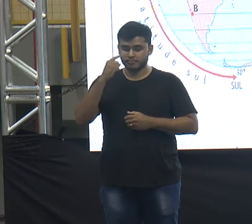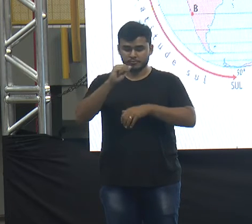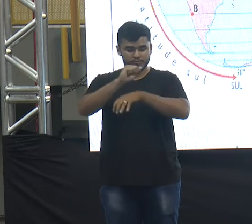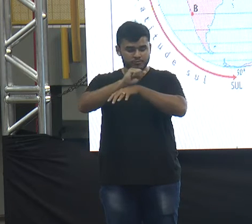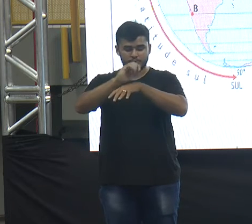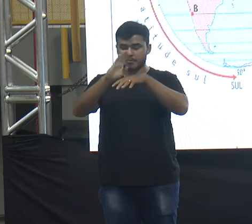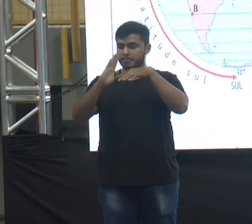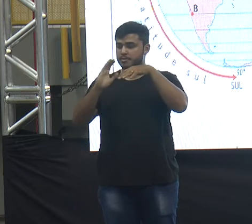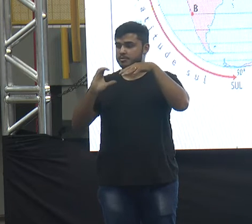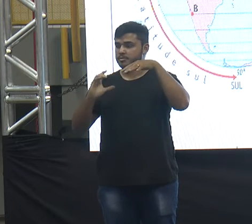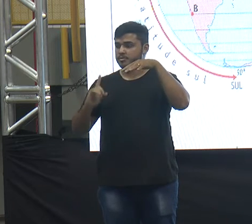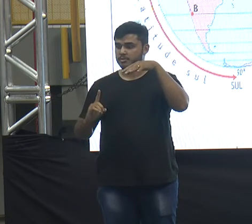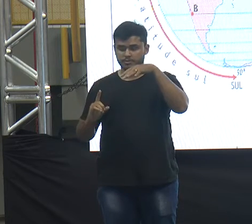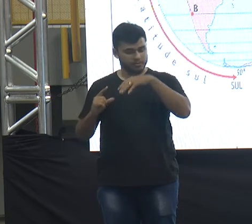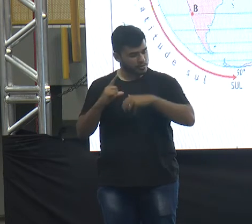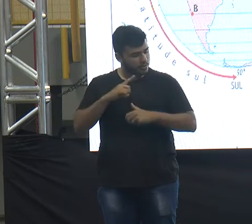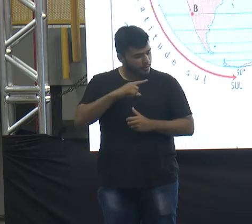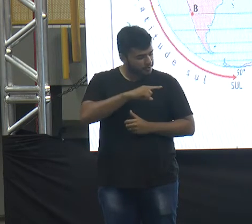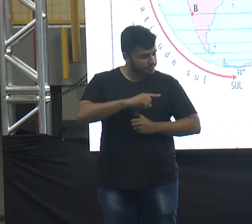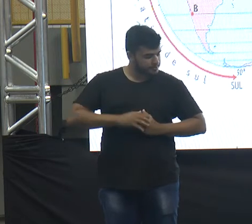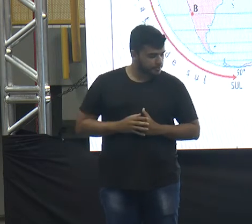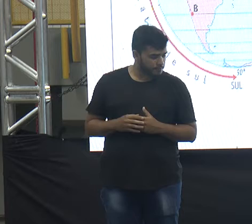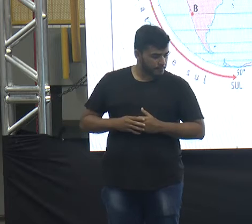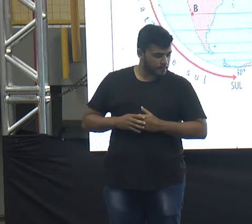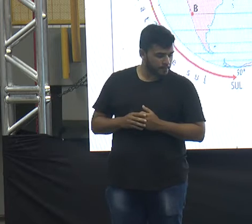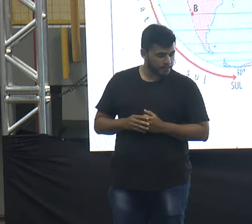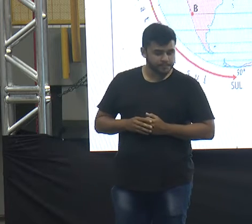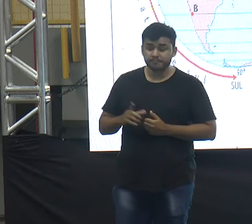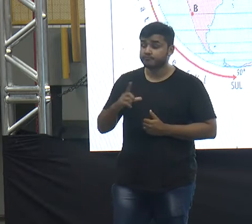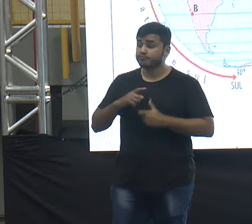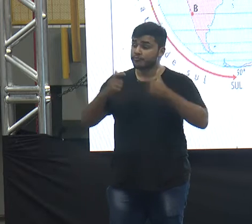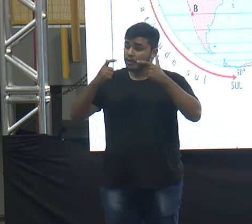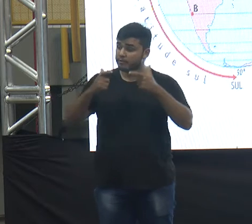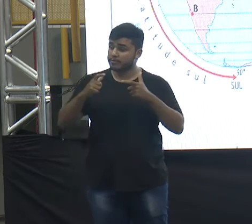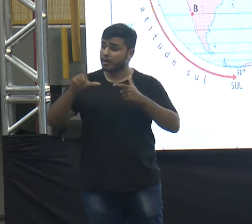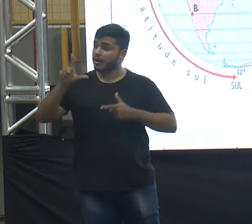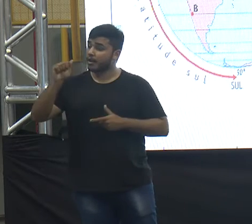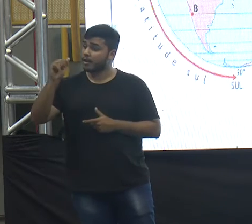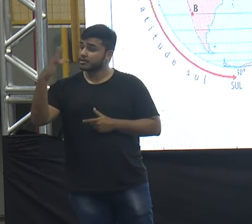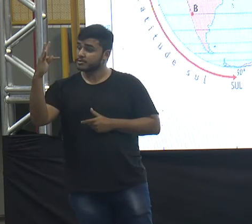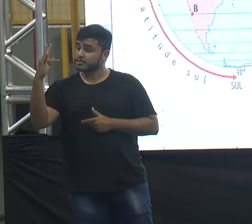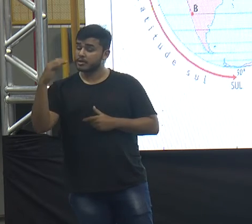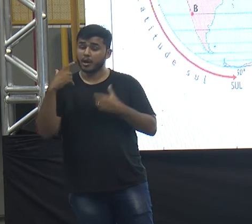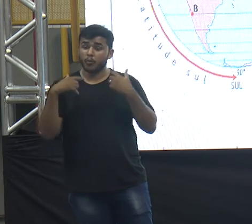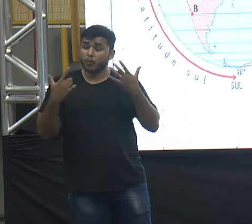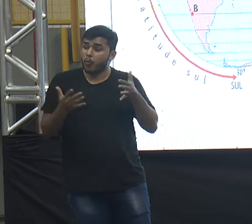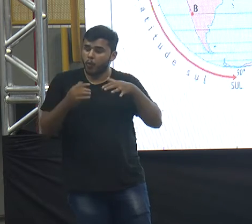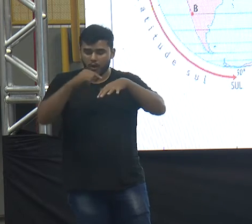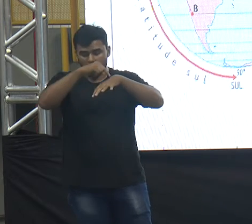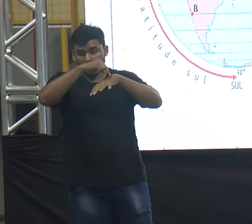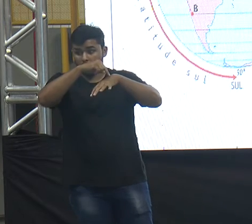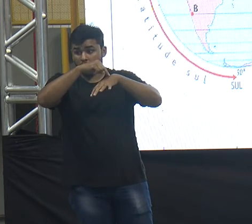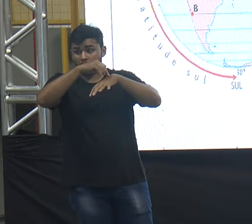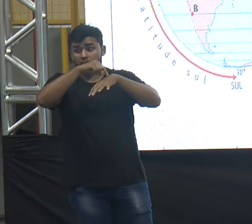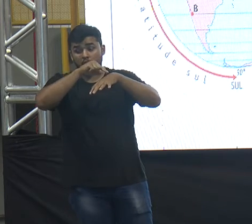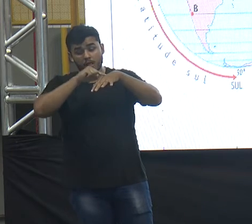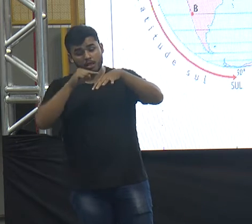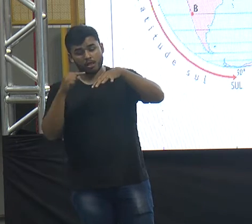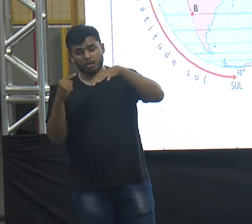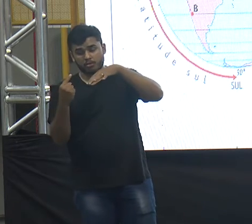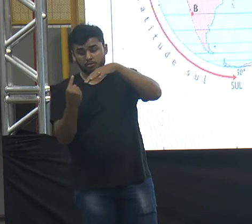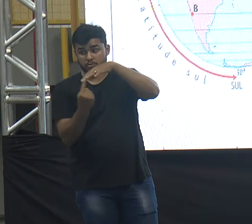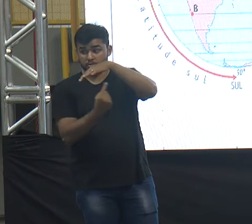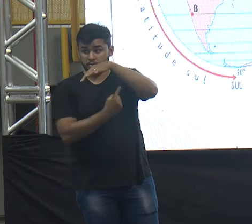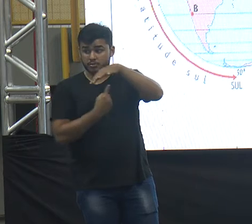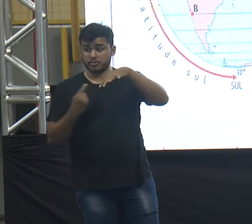B, C, D. Para identificar a latitude, basta você observar qual é a linha na horizontal,